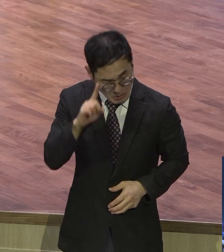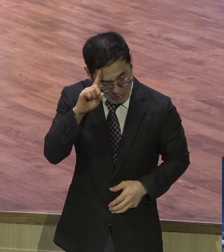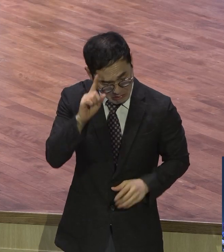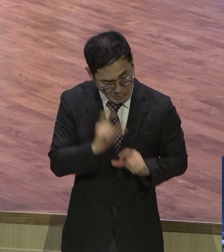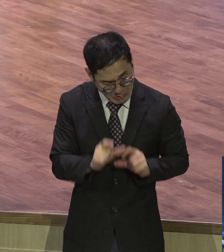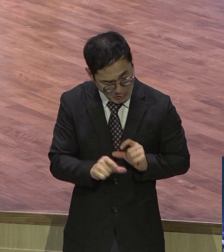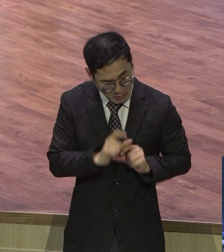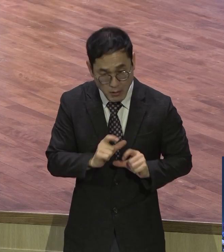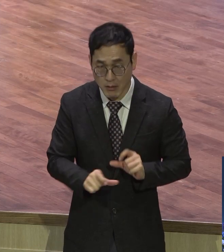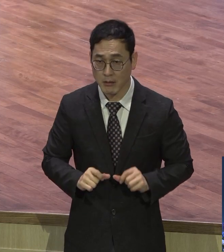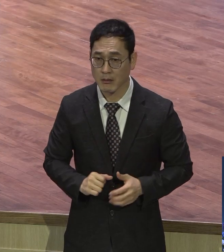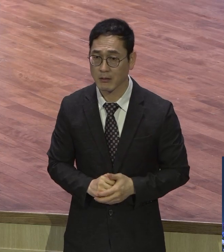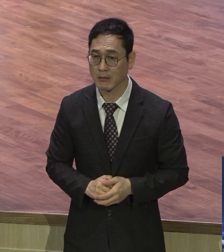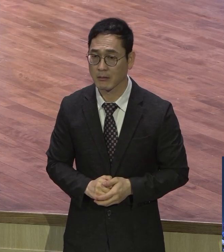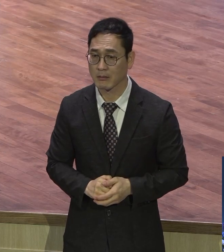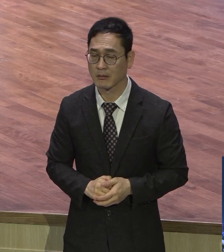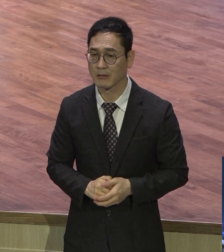사냐?